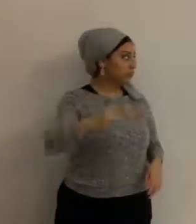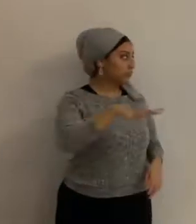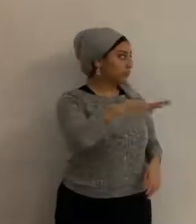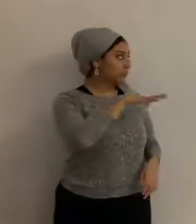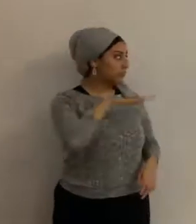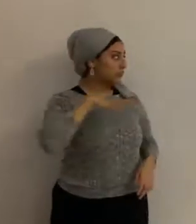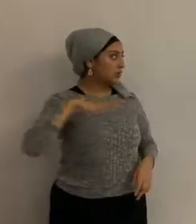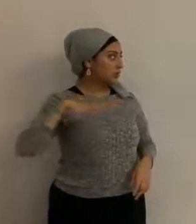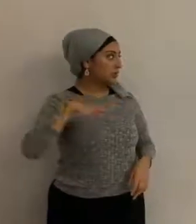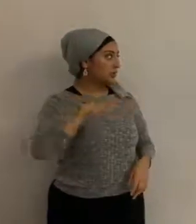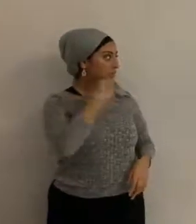Al